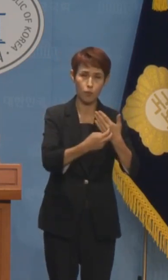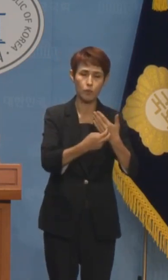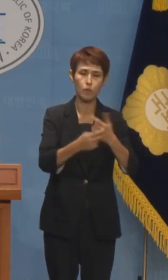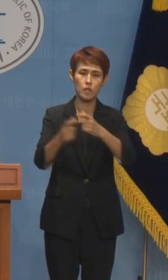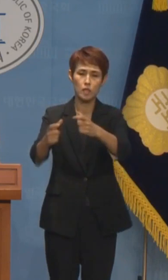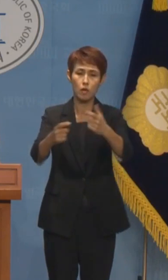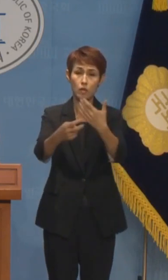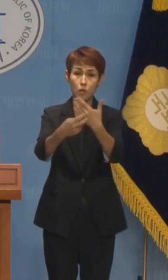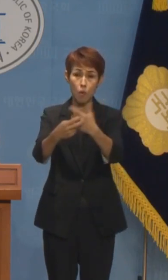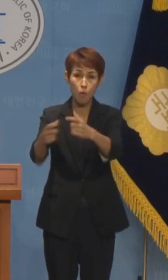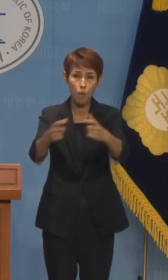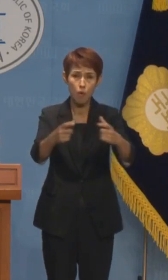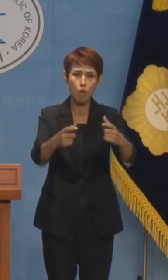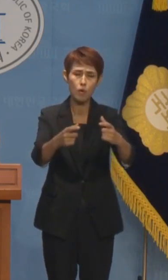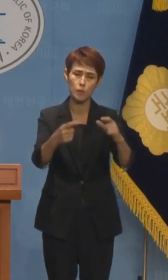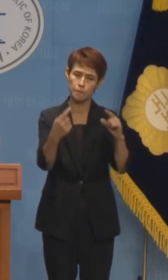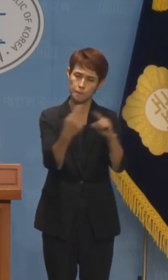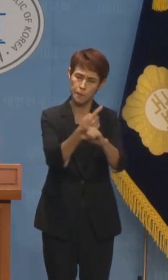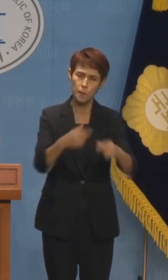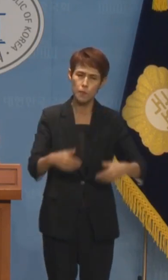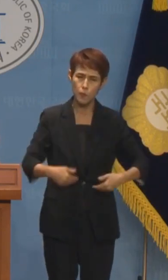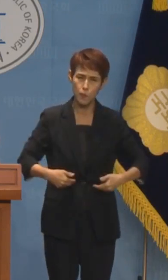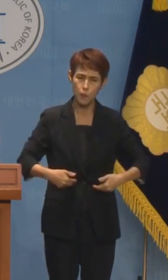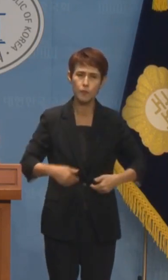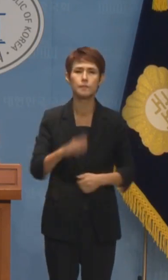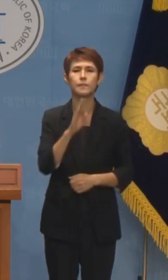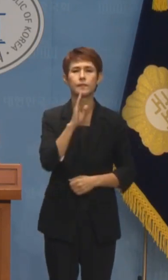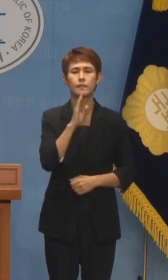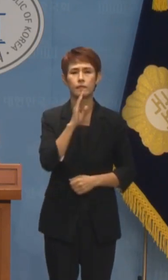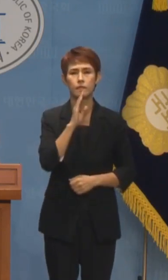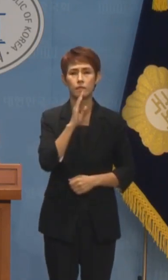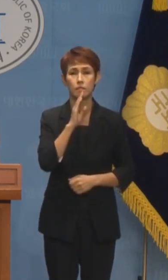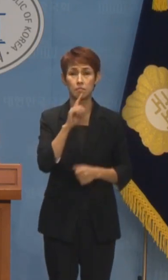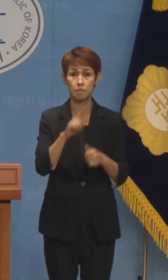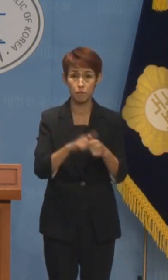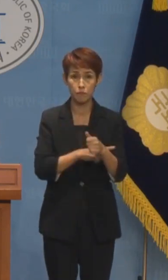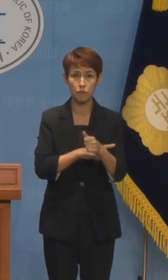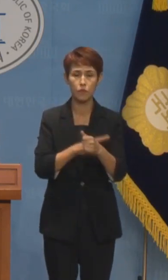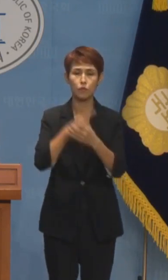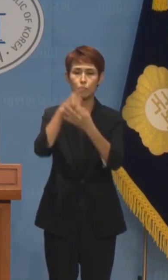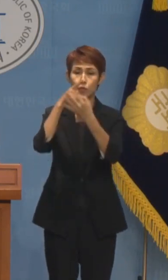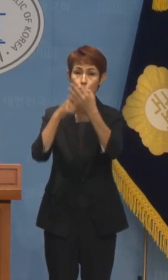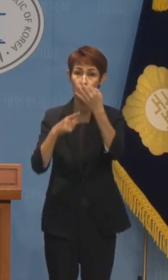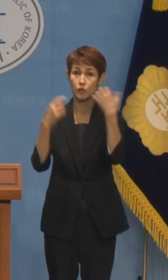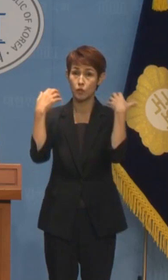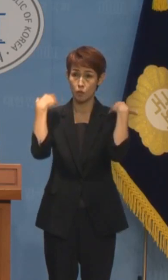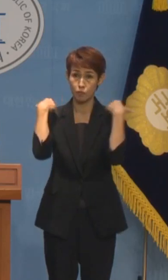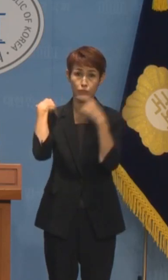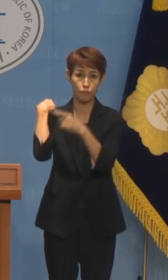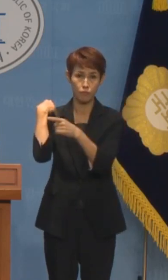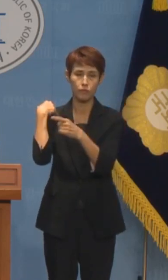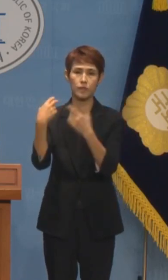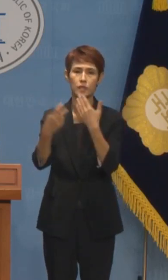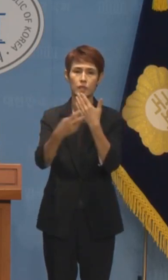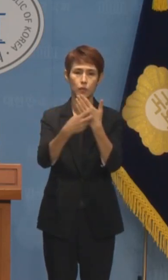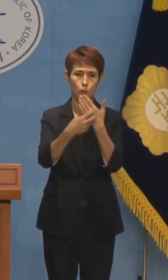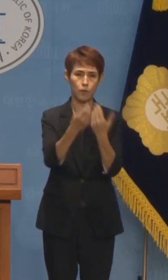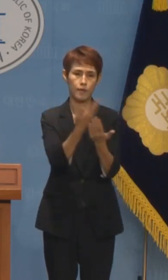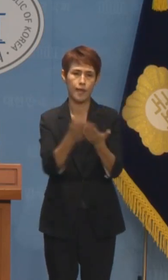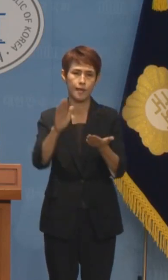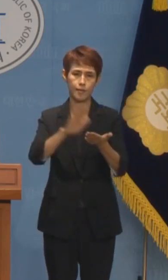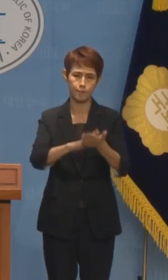분야에서 개선의 필요성도 꾸준히 제기되 왔기에 윤 윤성열 정부에서 의료 개혁을